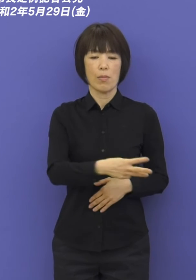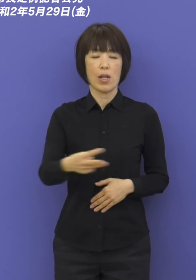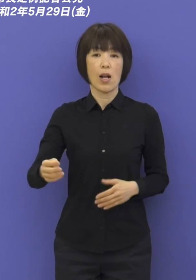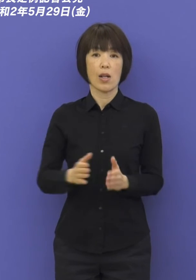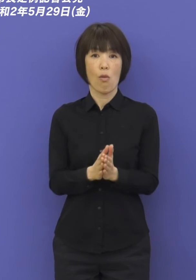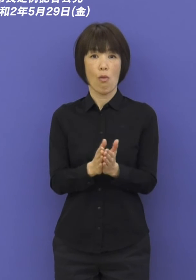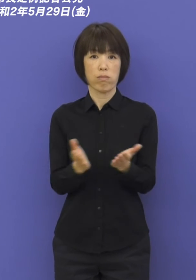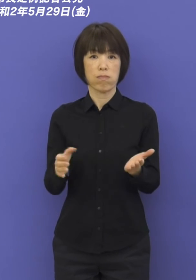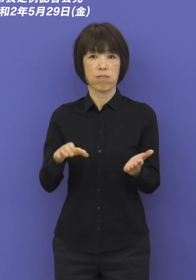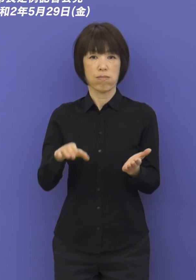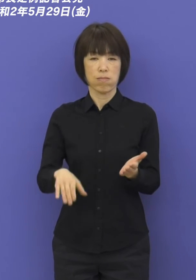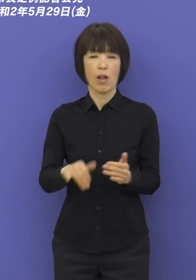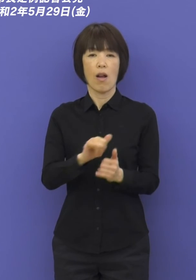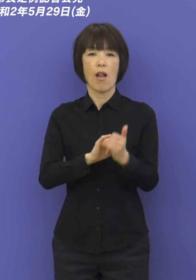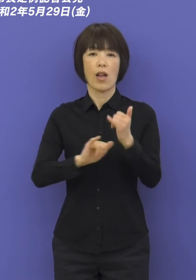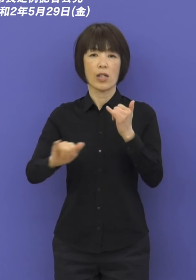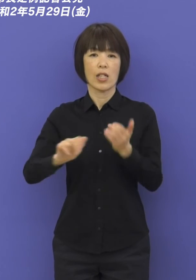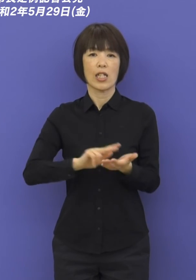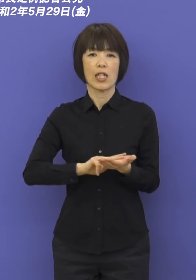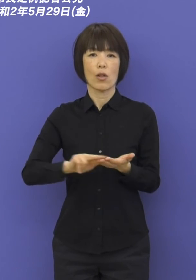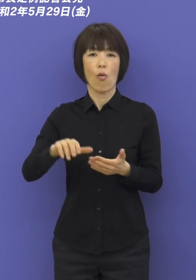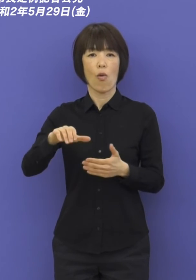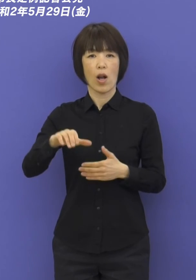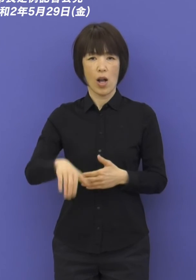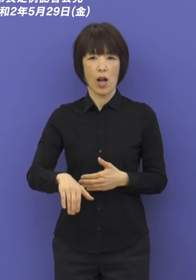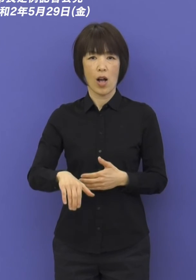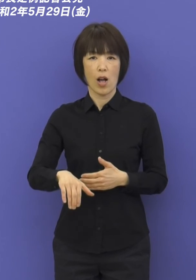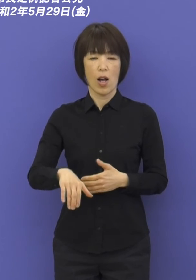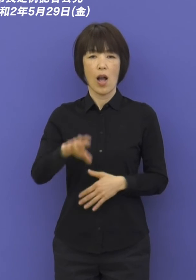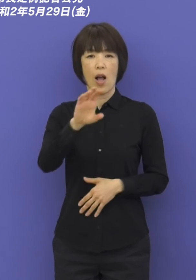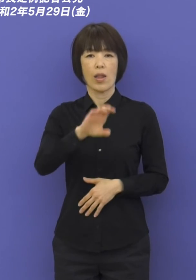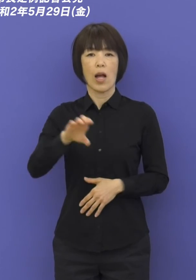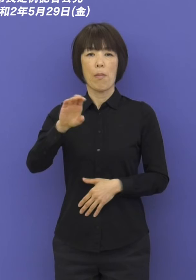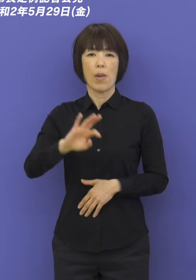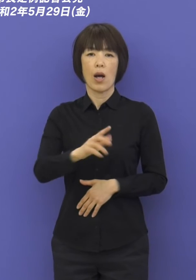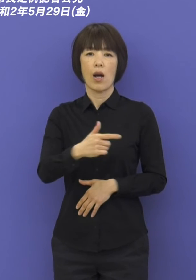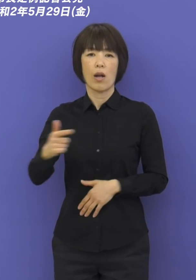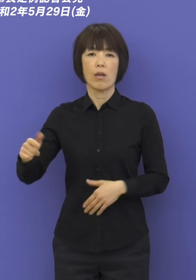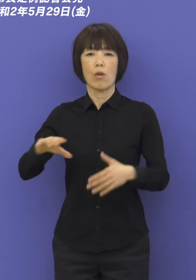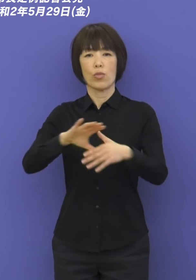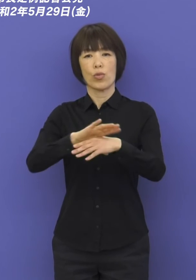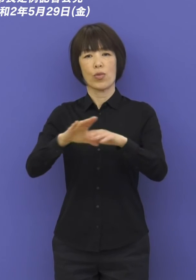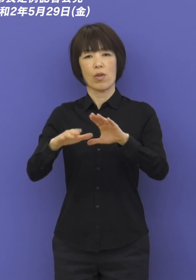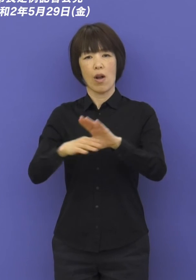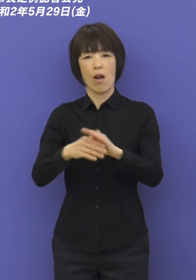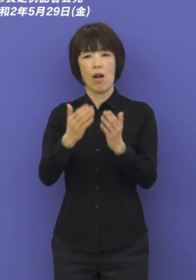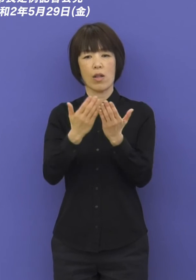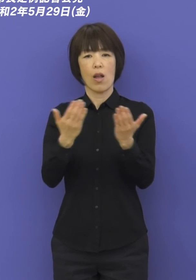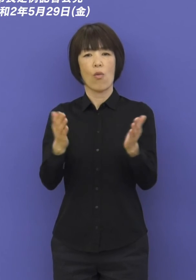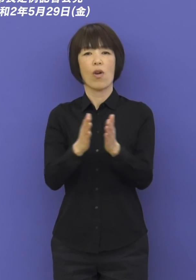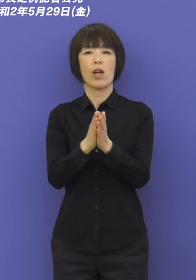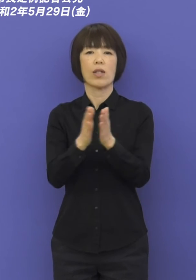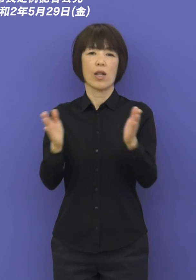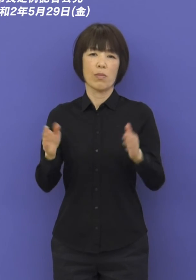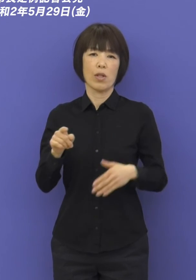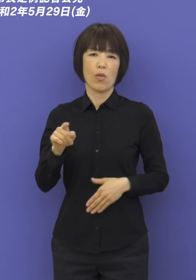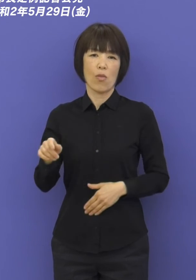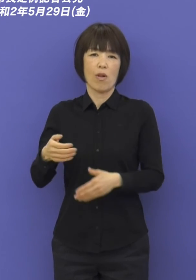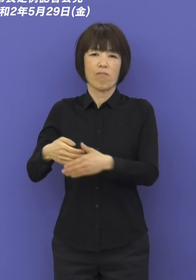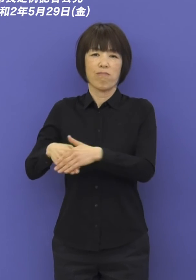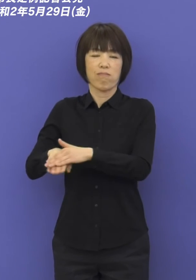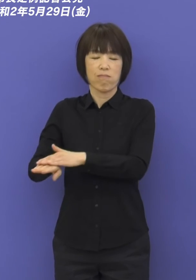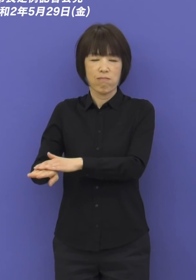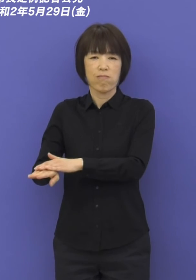で歴史資料館テーマ展南蛮文化を開催します。歴史資料館が所蔵